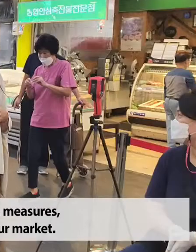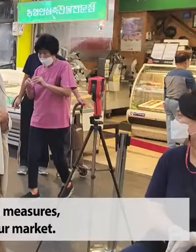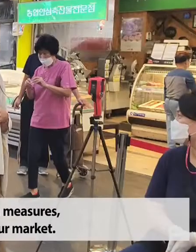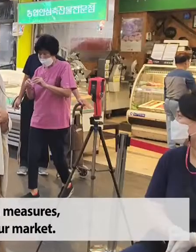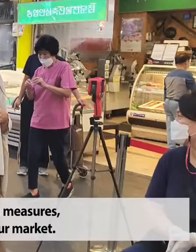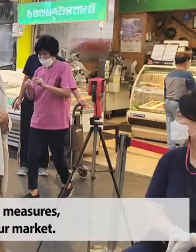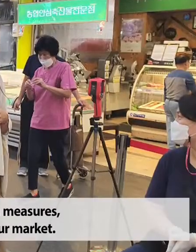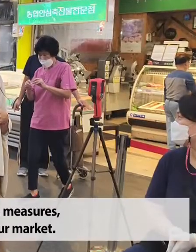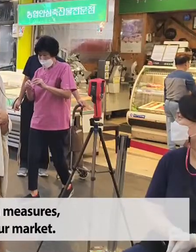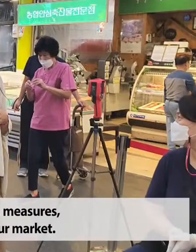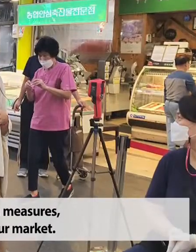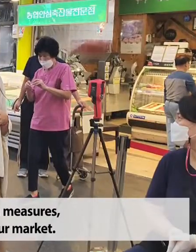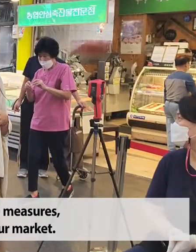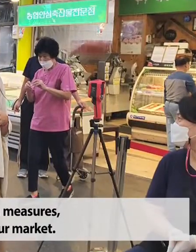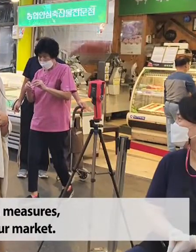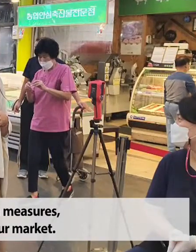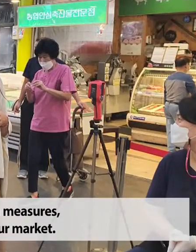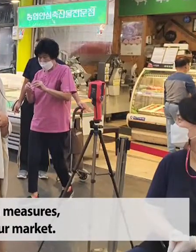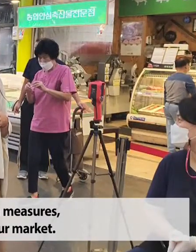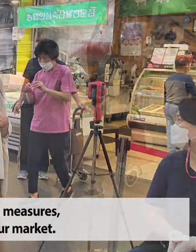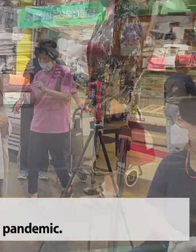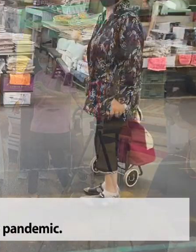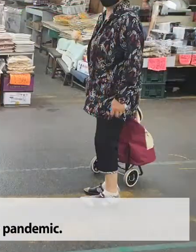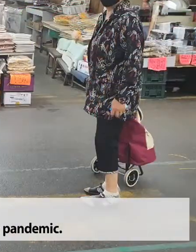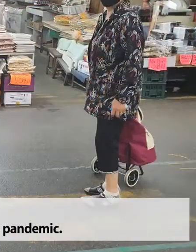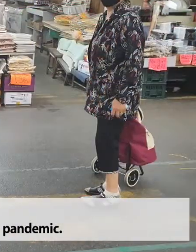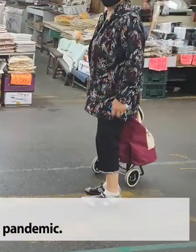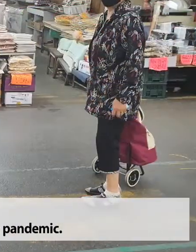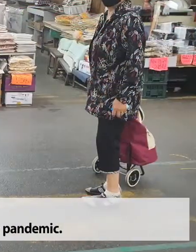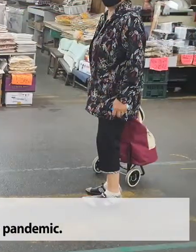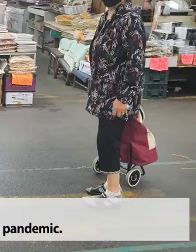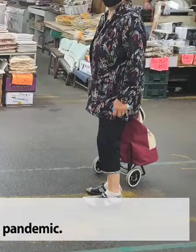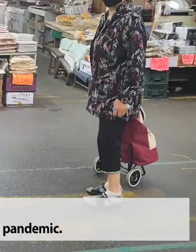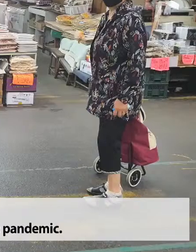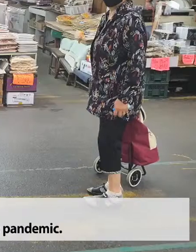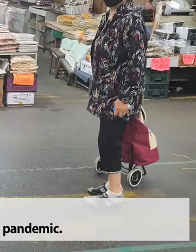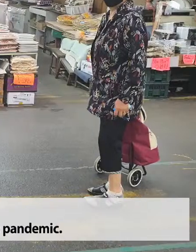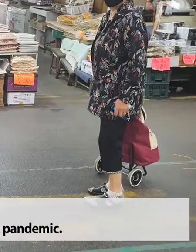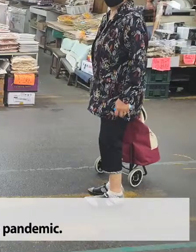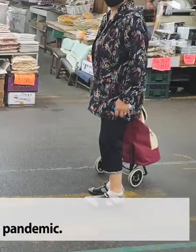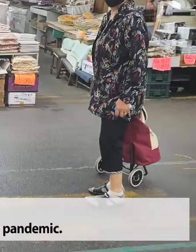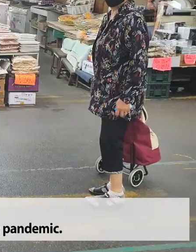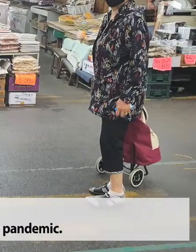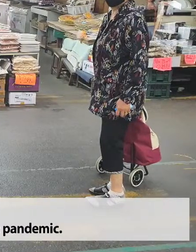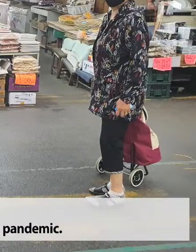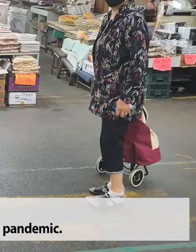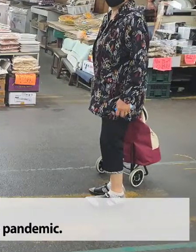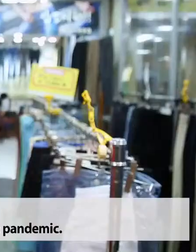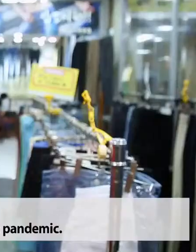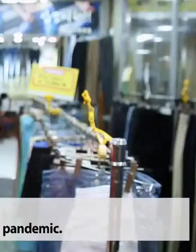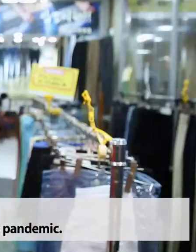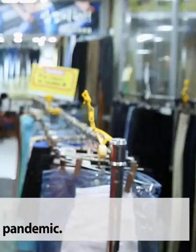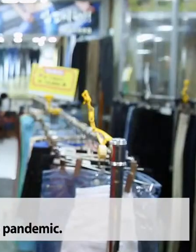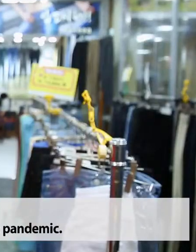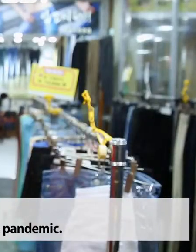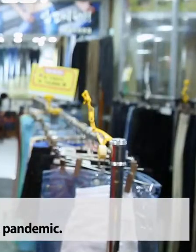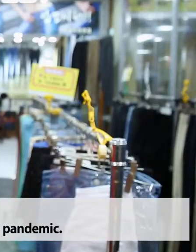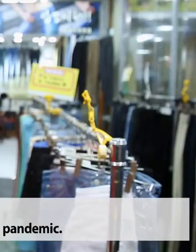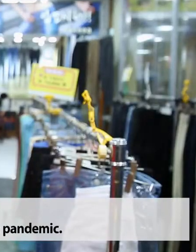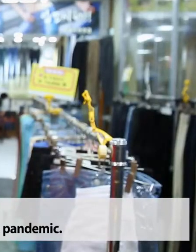믿고 또 오셔도 될 것 같고요. 상인들도 위축되지 말고 당당하게